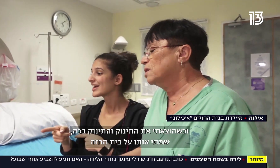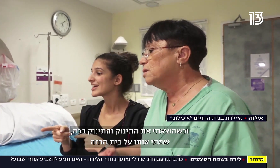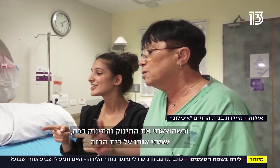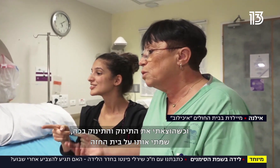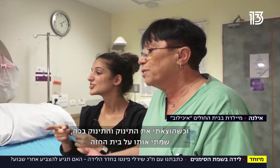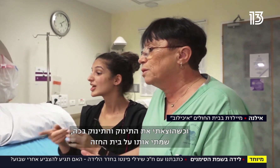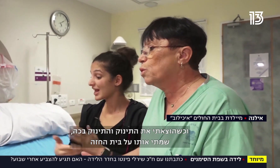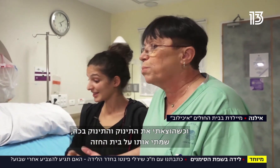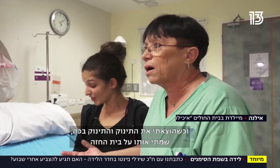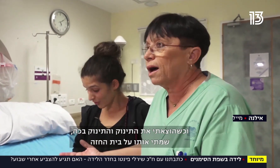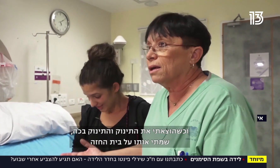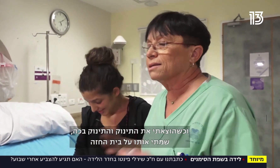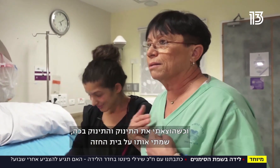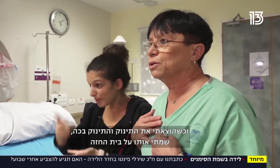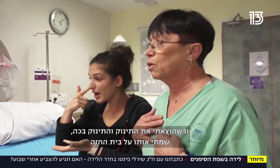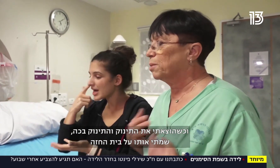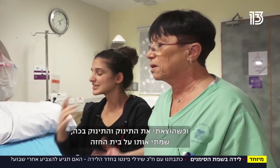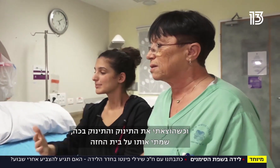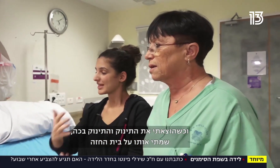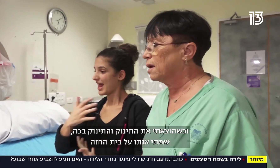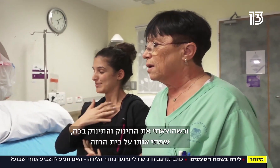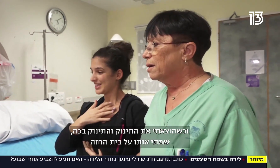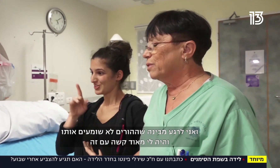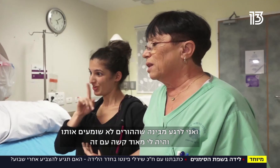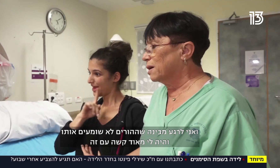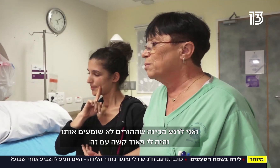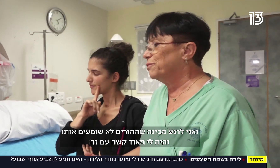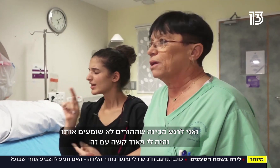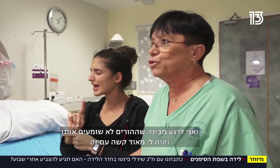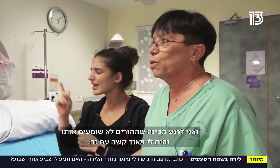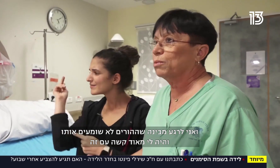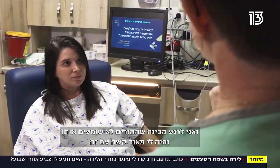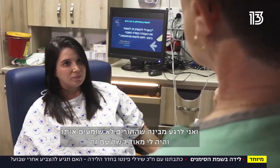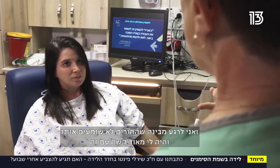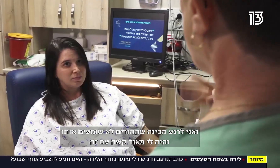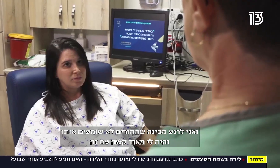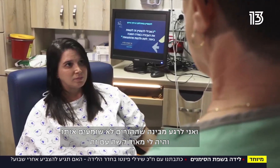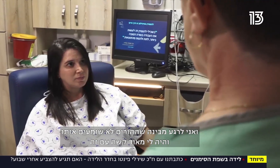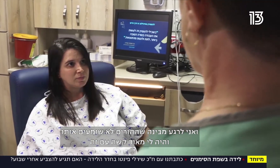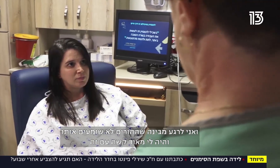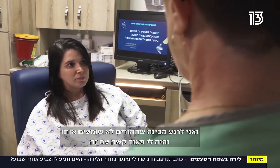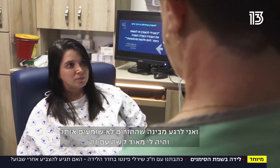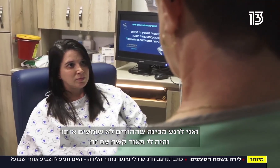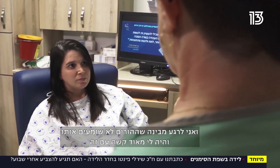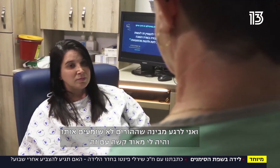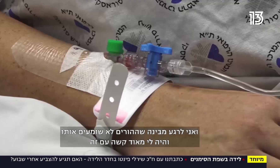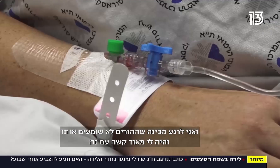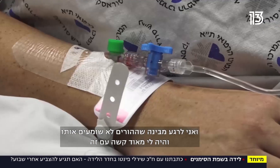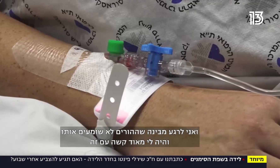וכשהוצאתי את התינוק והתינוק בכה, שמתי אותו על בית החזה, ואני לרגע מבינה שההורים לא מקשיבים, לא שומעים אותו. והיה לי מאוד קשה עם זה,